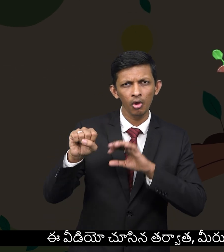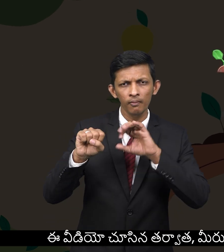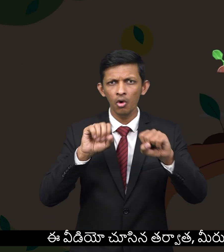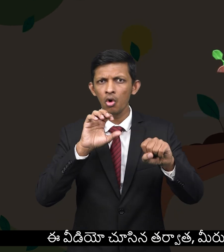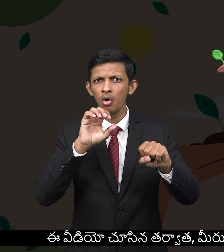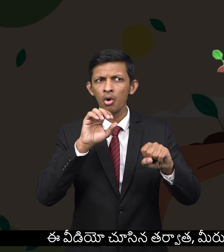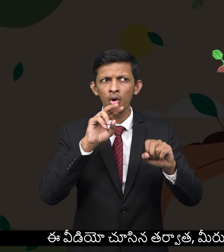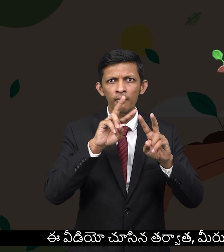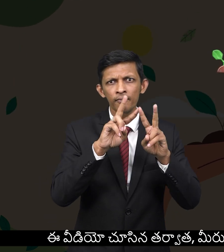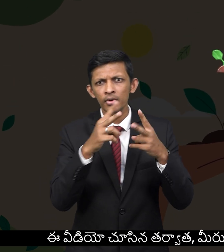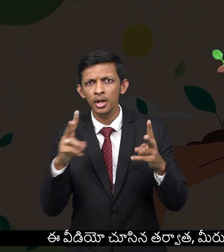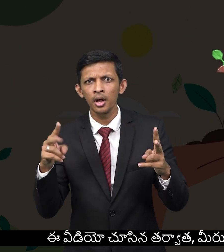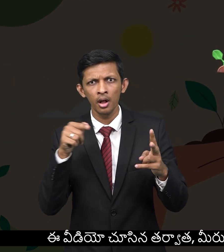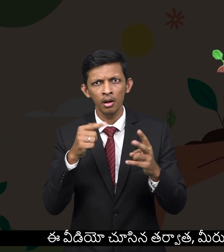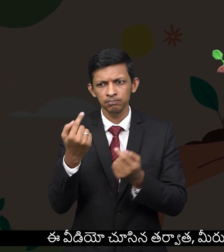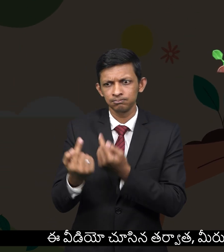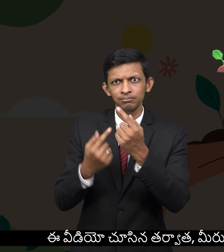గుర్తిస్తారు.